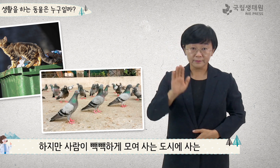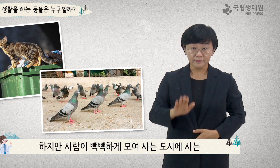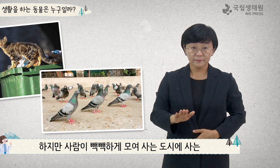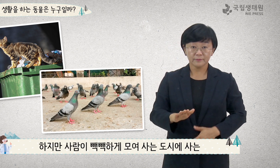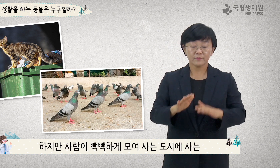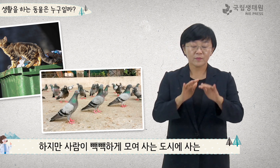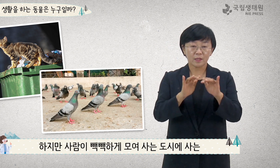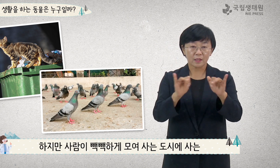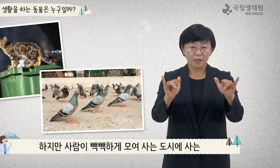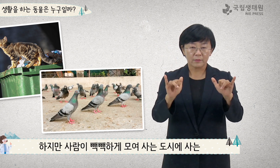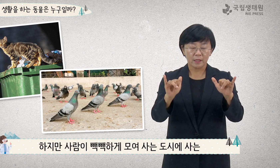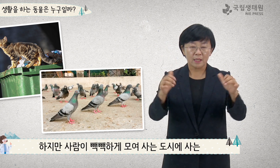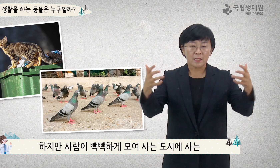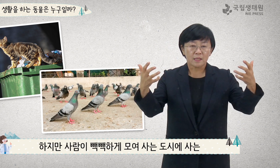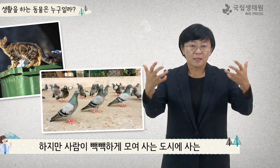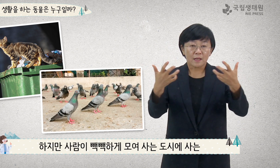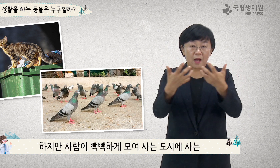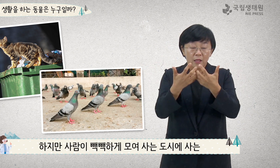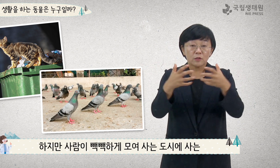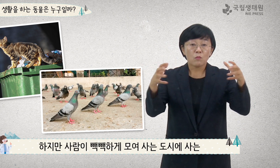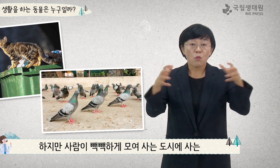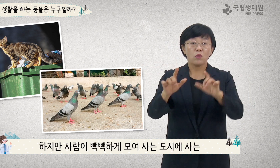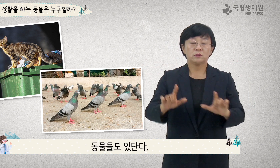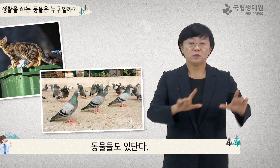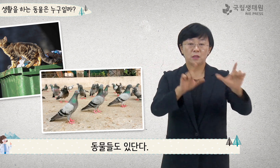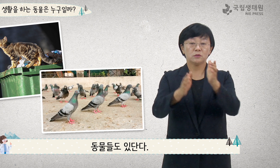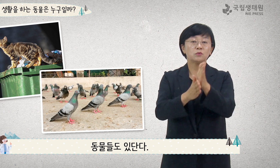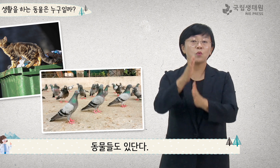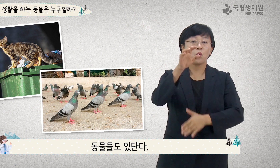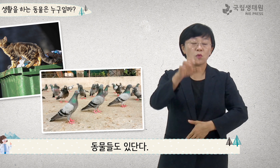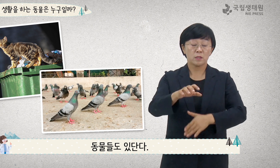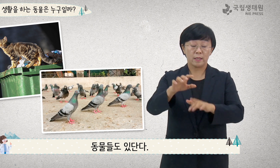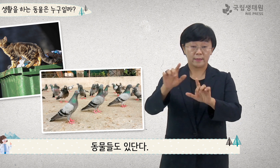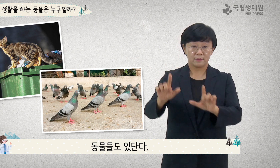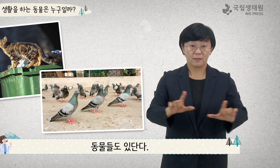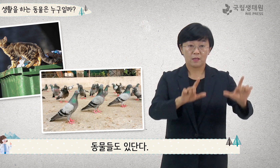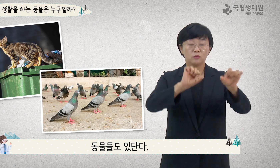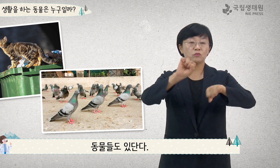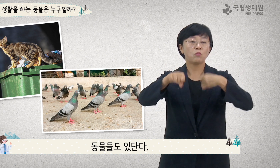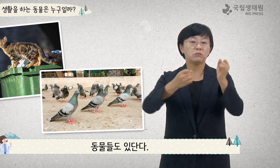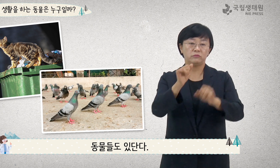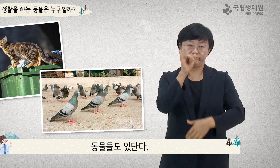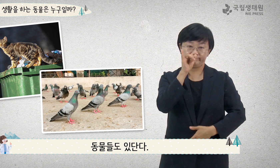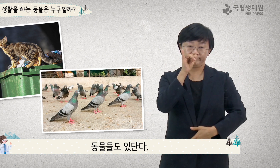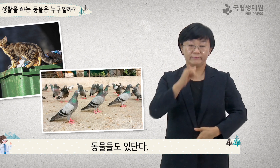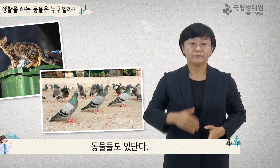하지만 사람이 빽빽하게 모여 사는 도시에 사는 동물들도 있단다.